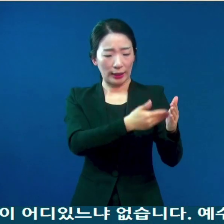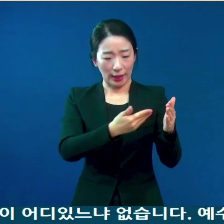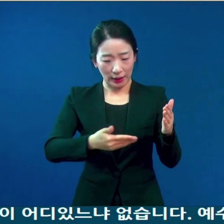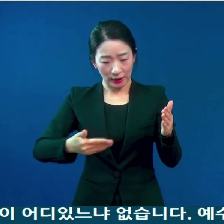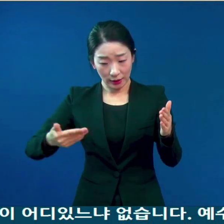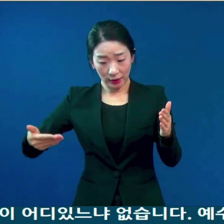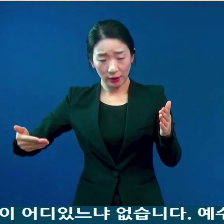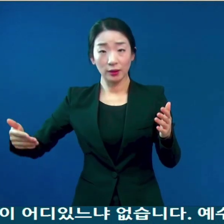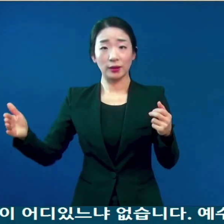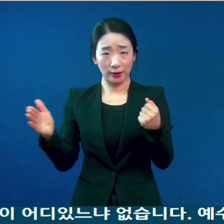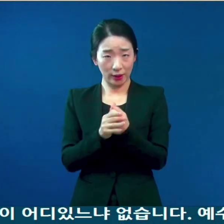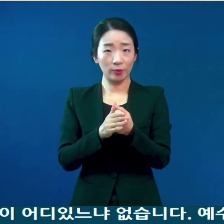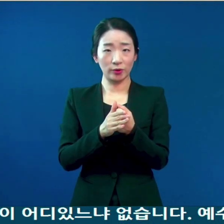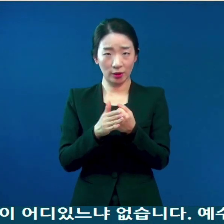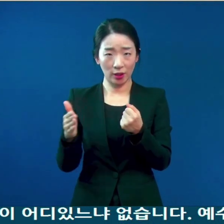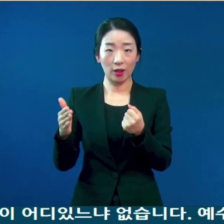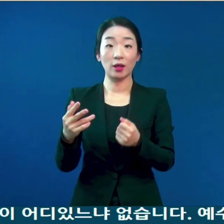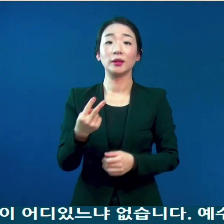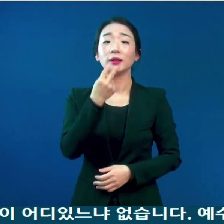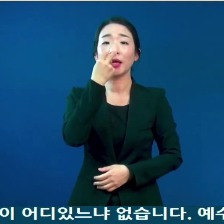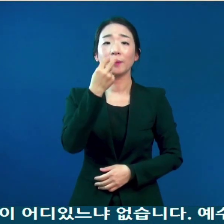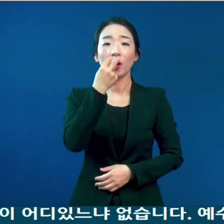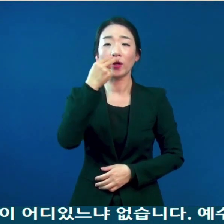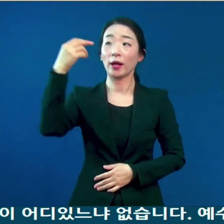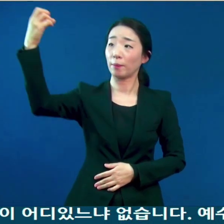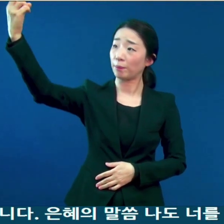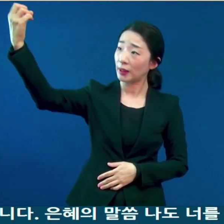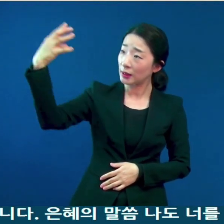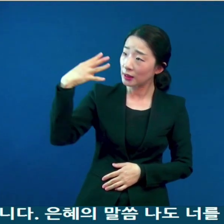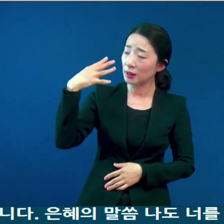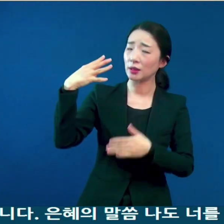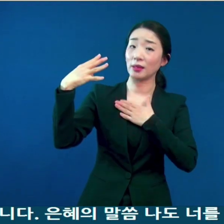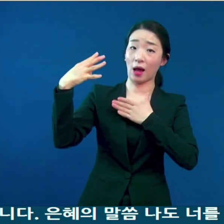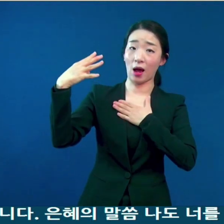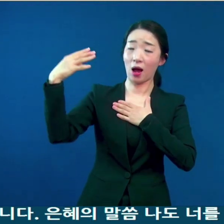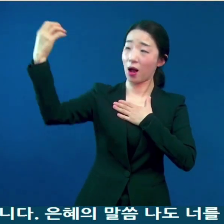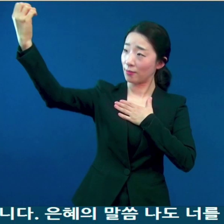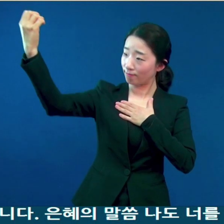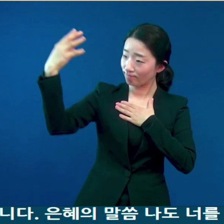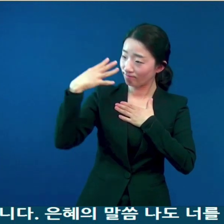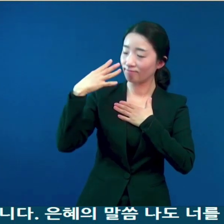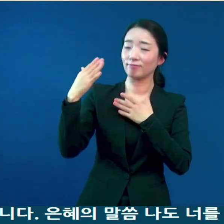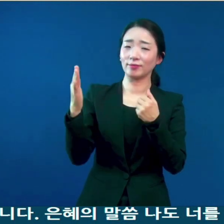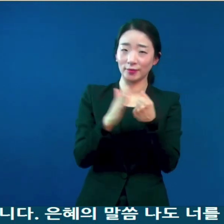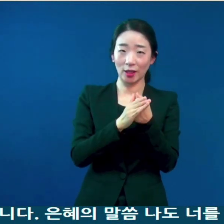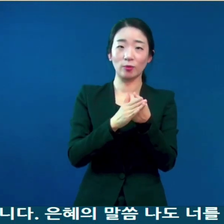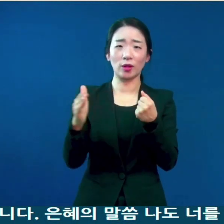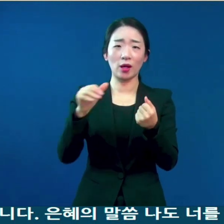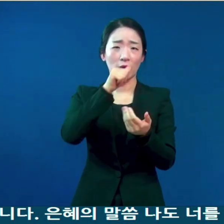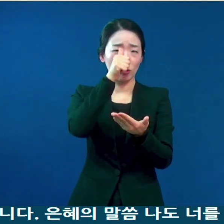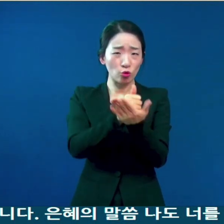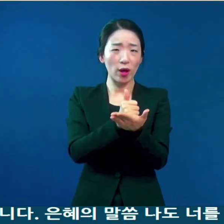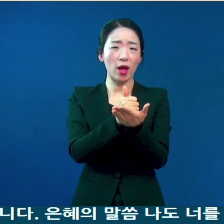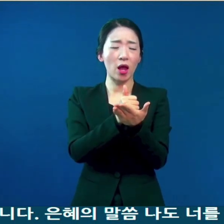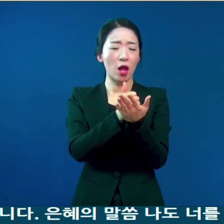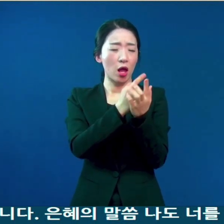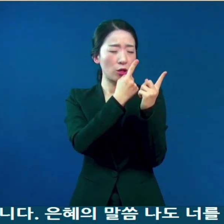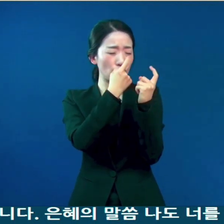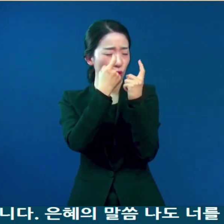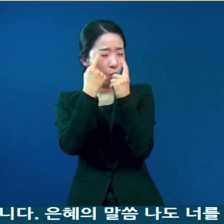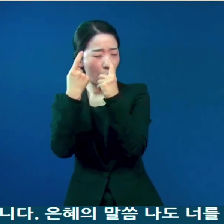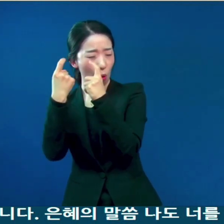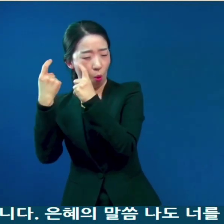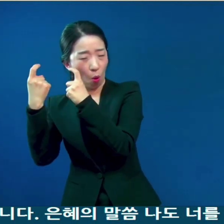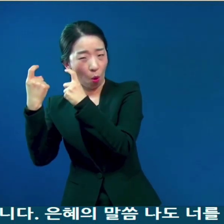흐르고 있기 때문에, 생명의 빛이 너에게 비춰지기 때문에 죄의 유혹이 있을지라도